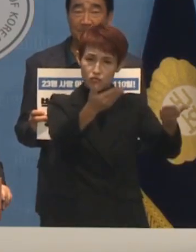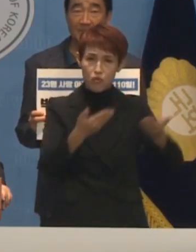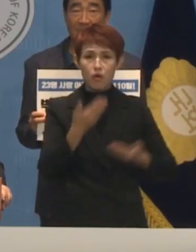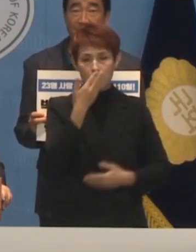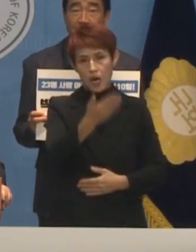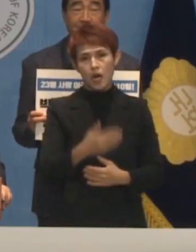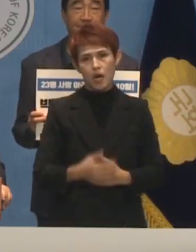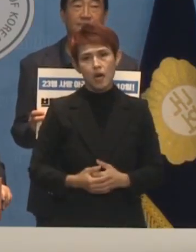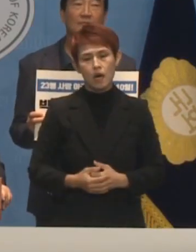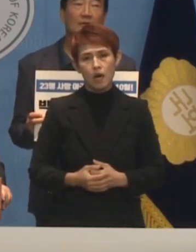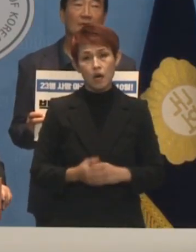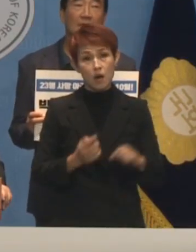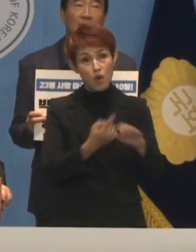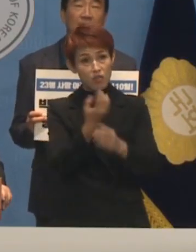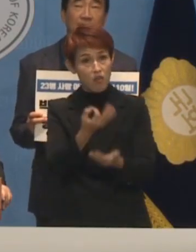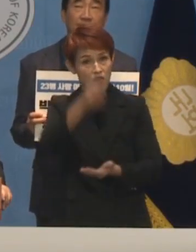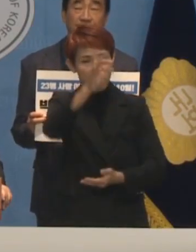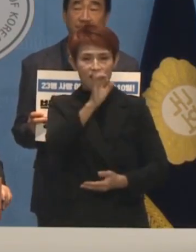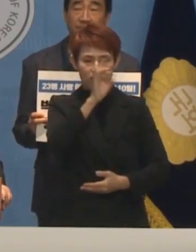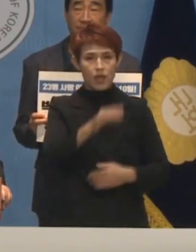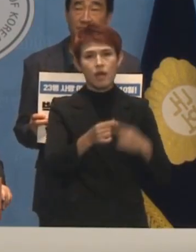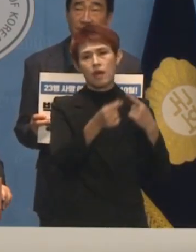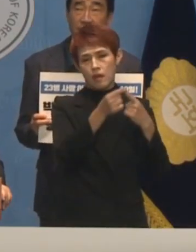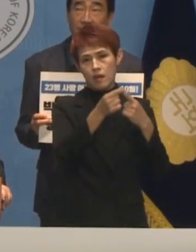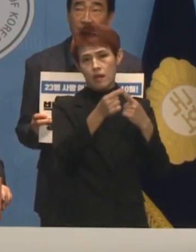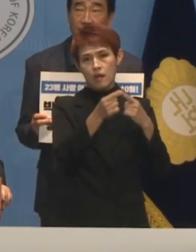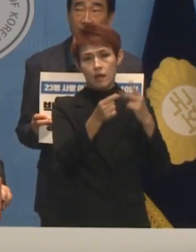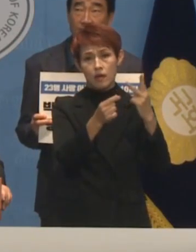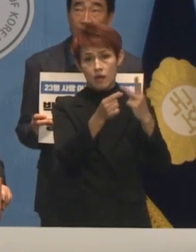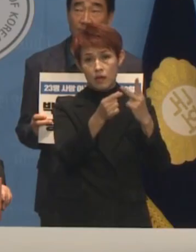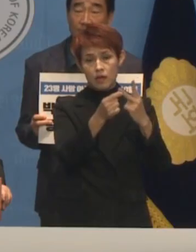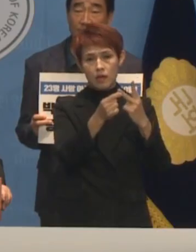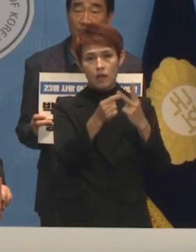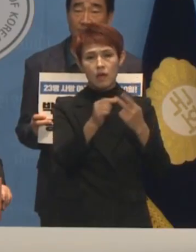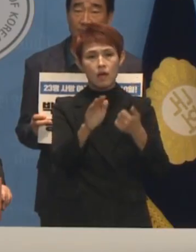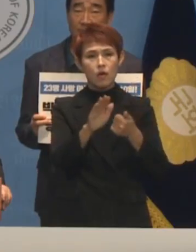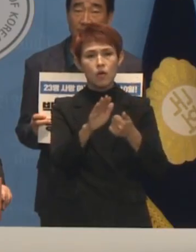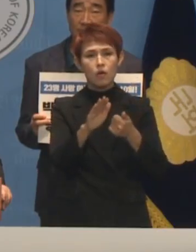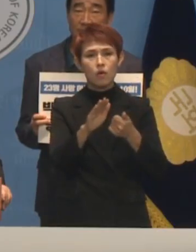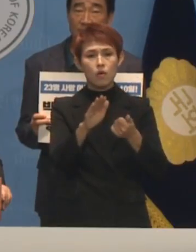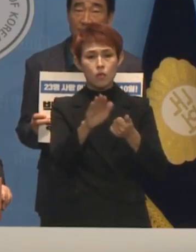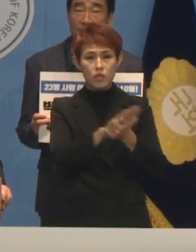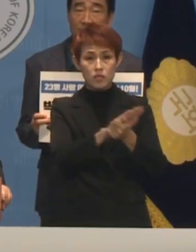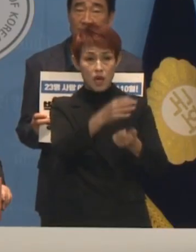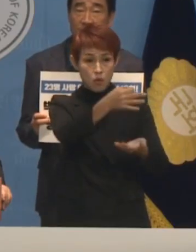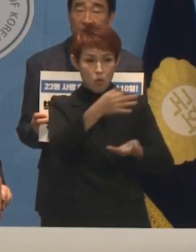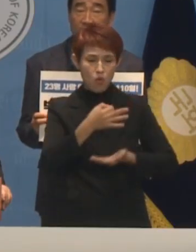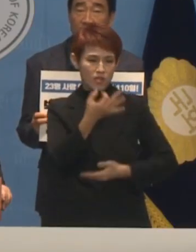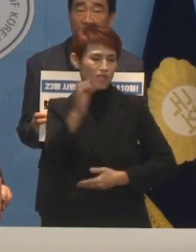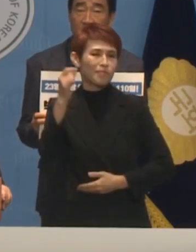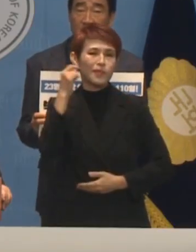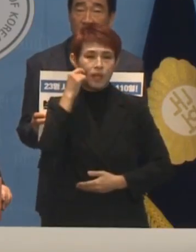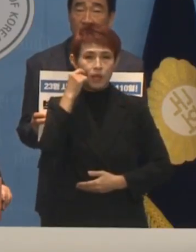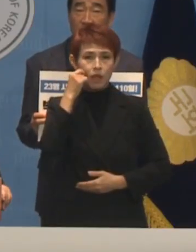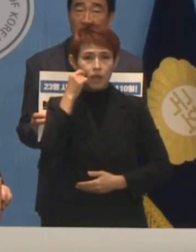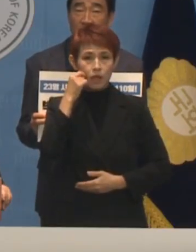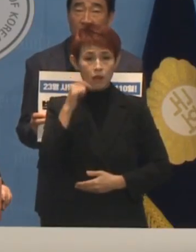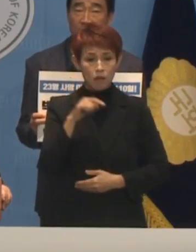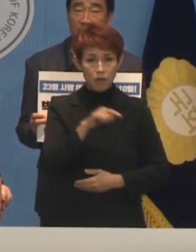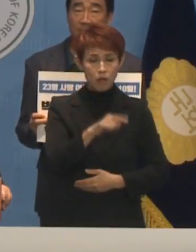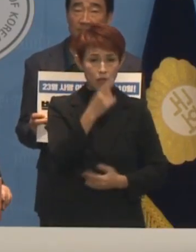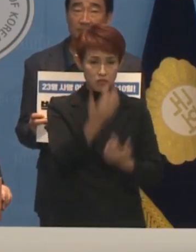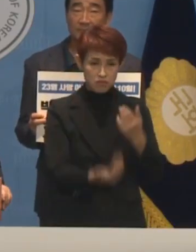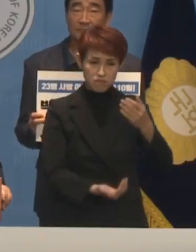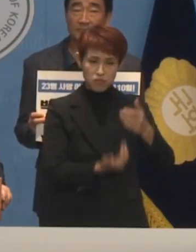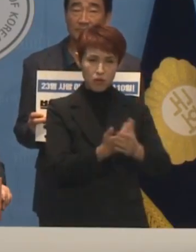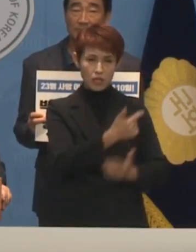수밖에 없다는 취지입니다. 두 번째로는 위자료를 인정해 줄 수 없다. 이것이 대형 참사로 인정되기는